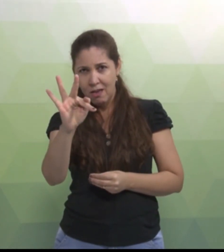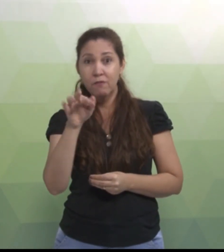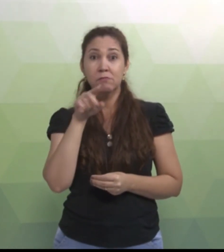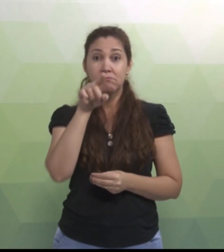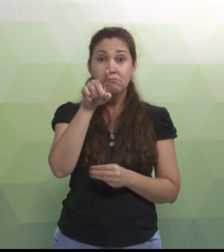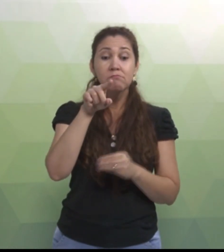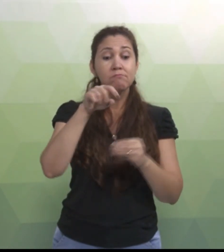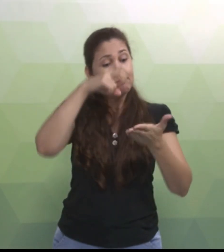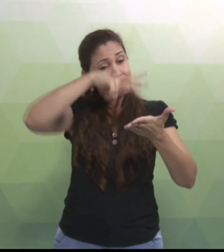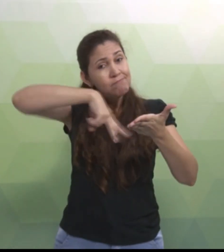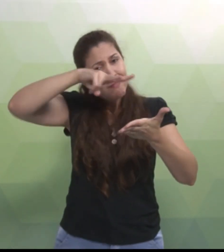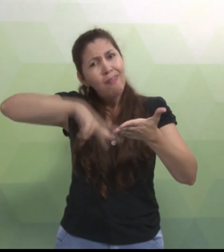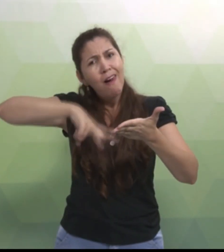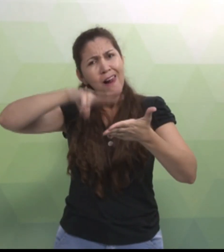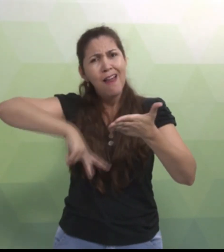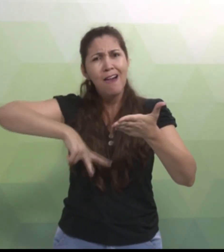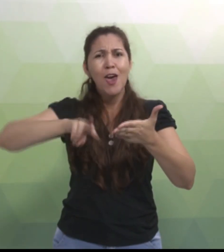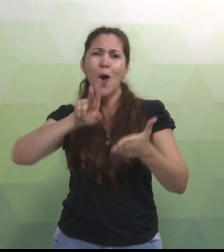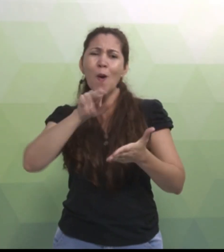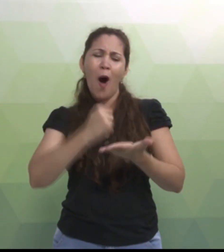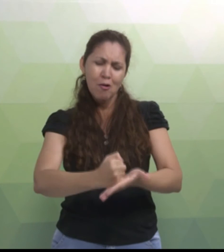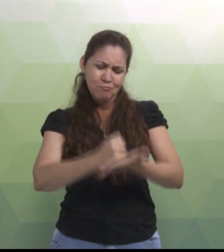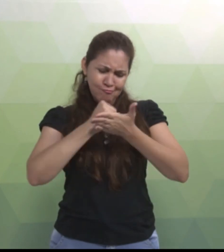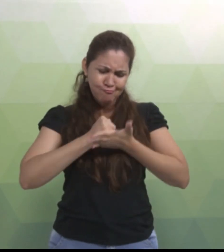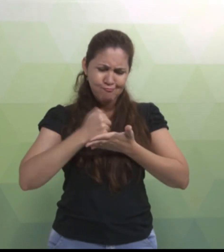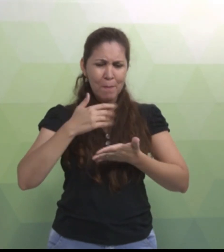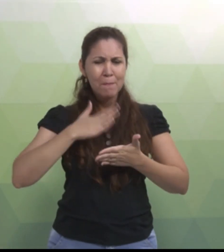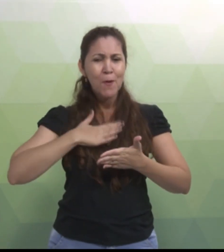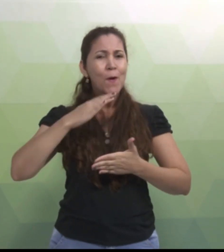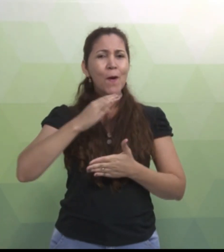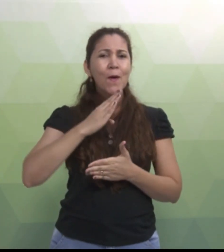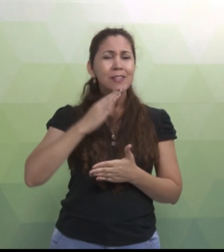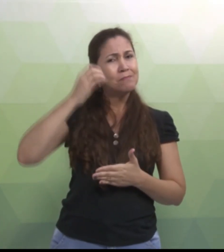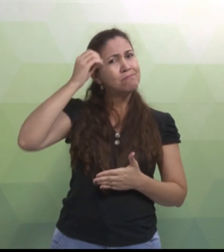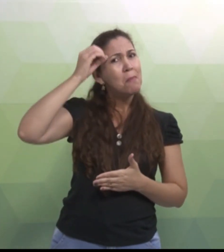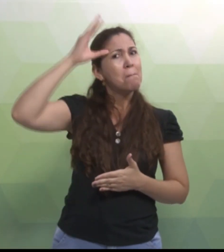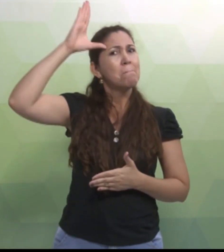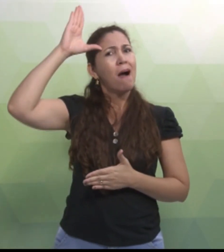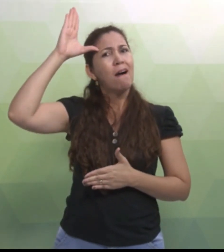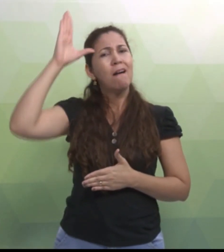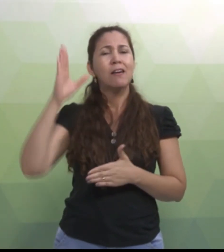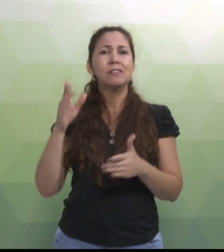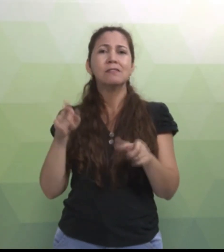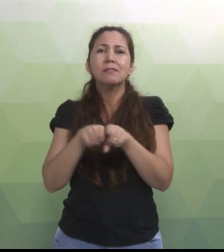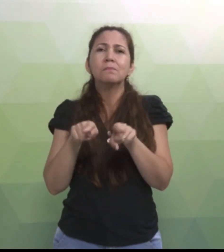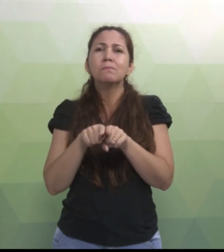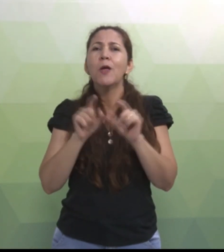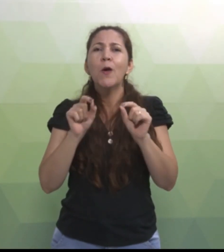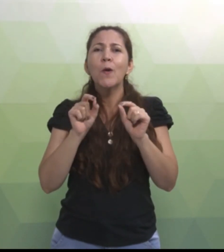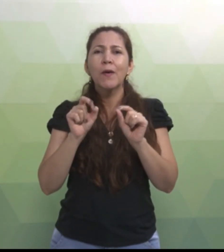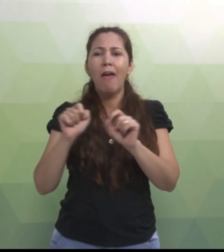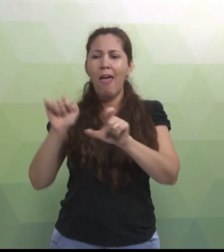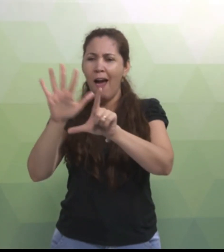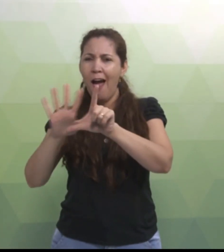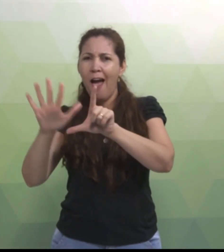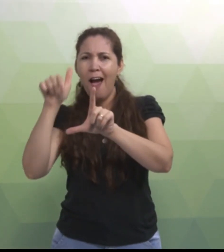vejam material complementar em PDF, leiam, porque servirá de apoio na ampliação de